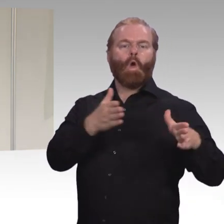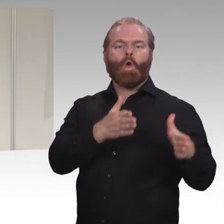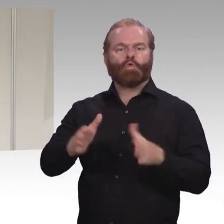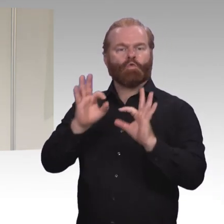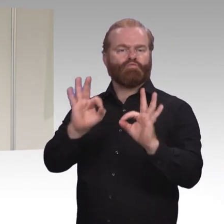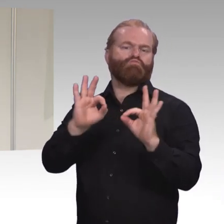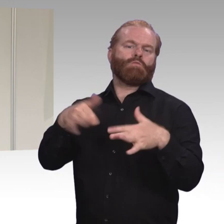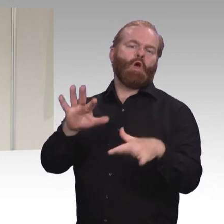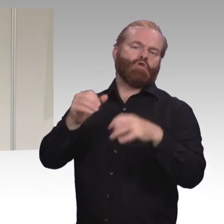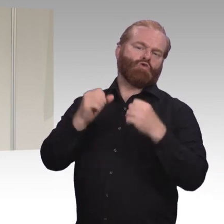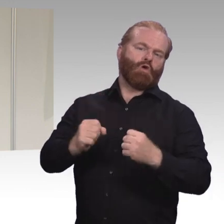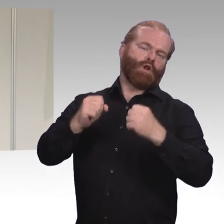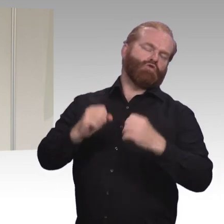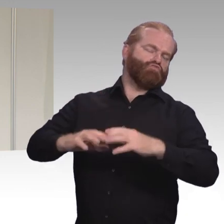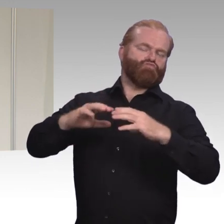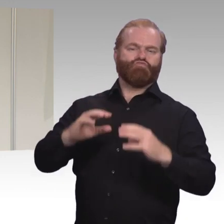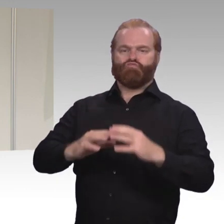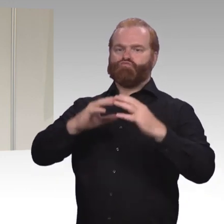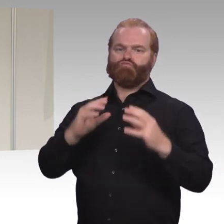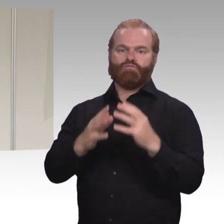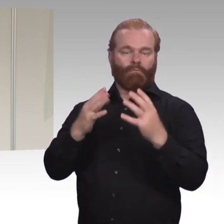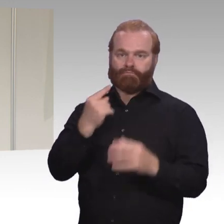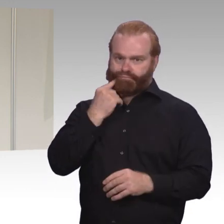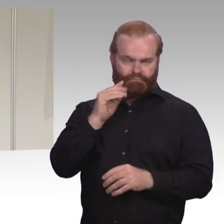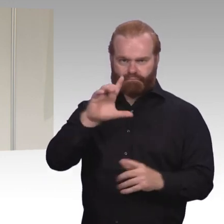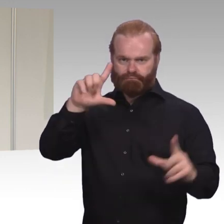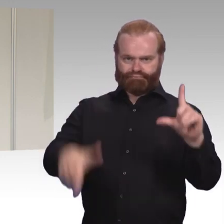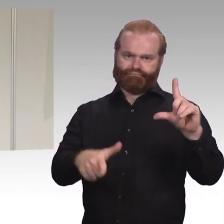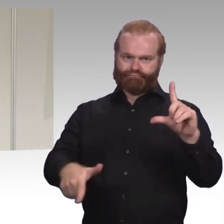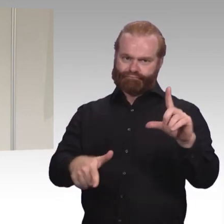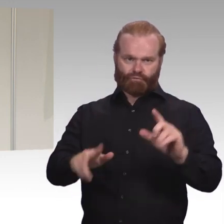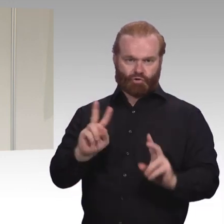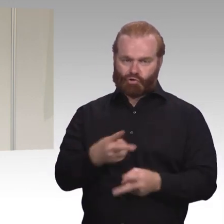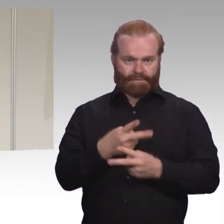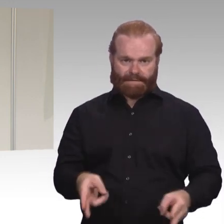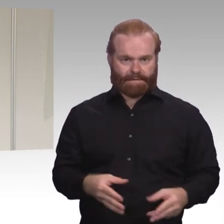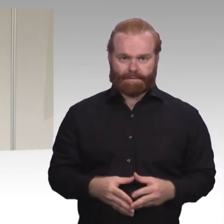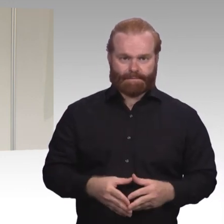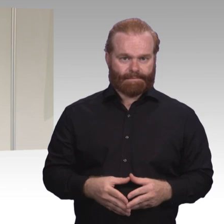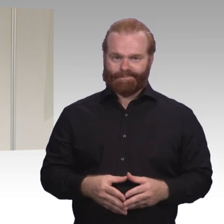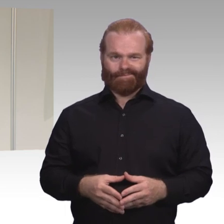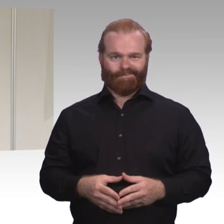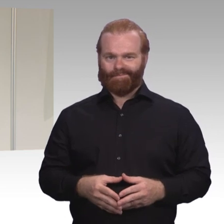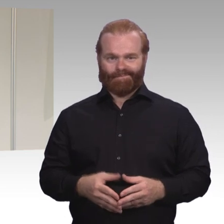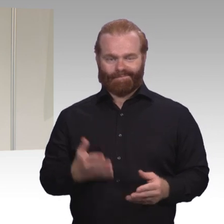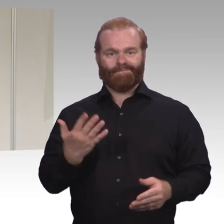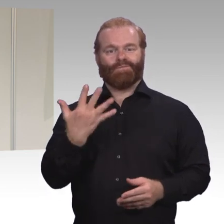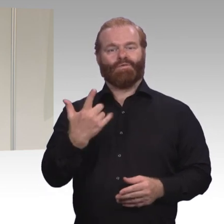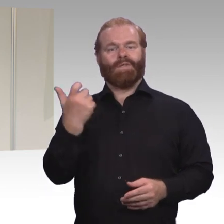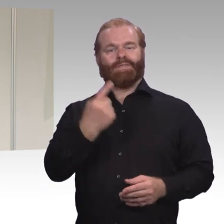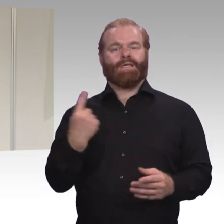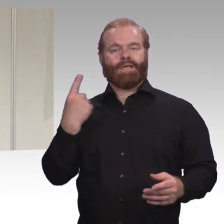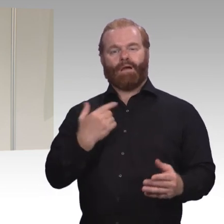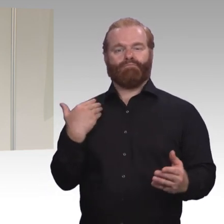Deshalb haben wir nach 25 Jahren des Sparens den Schalter umgelegt. Dafür bin ich allen,